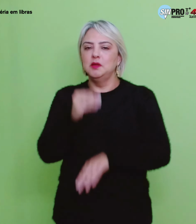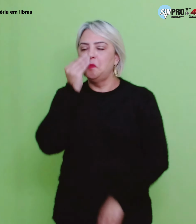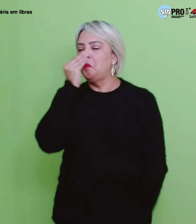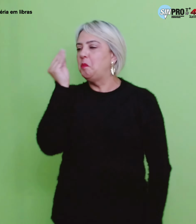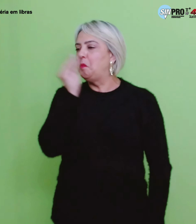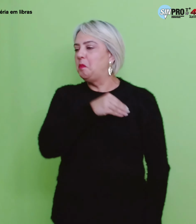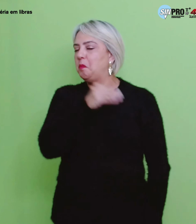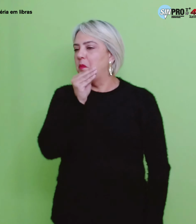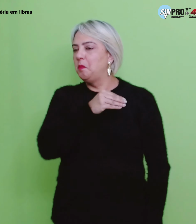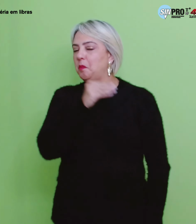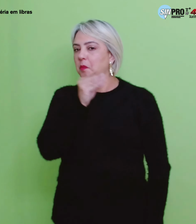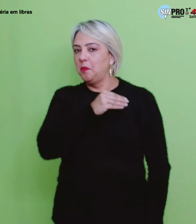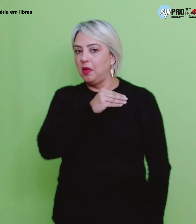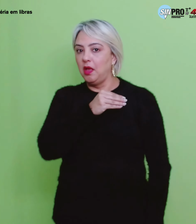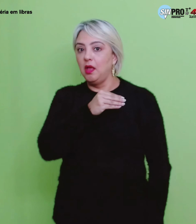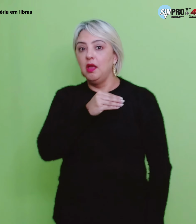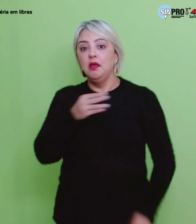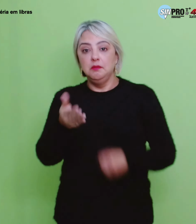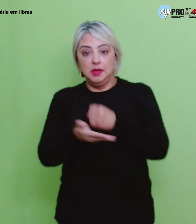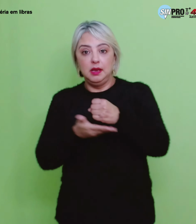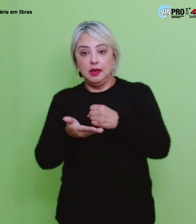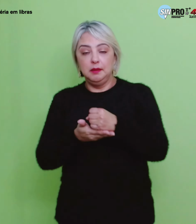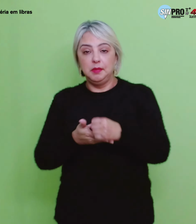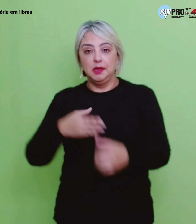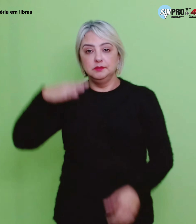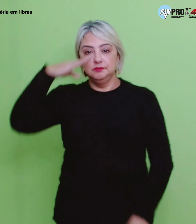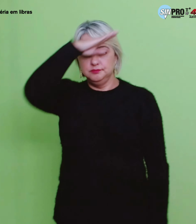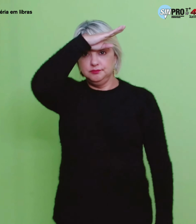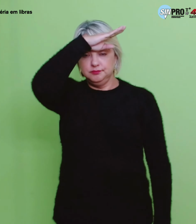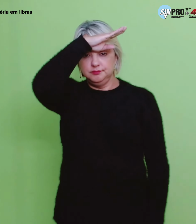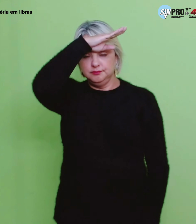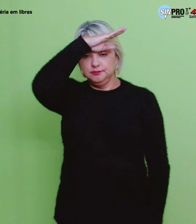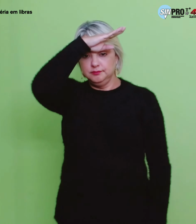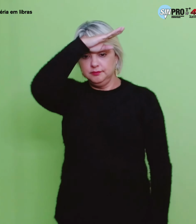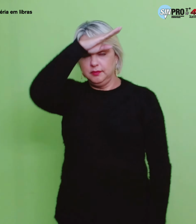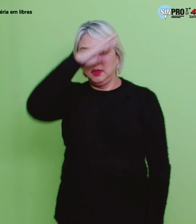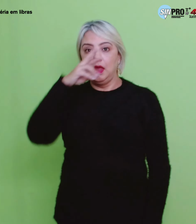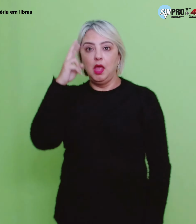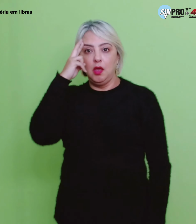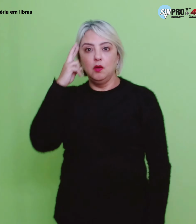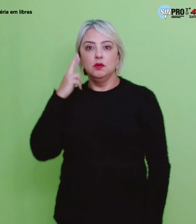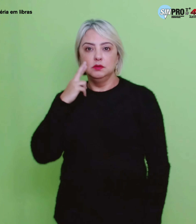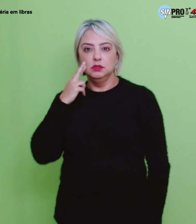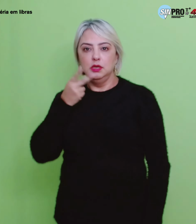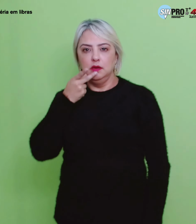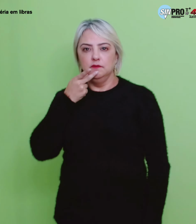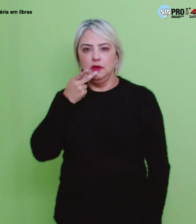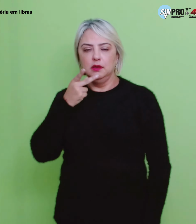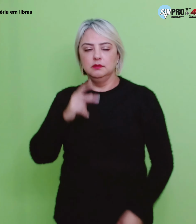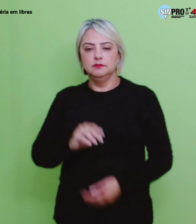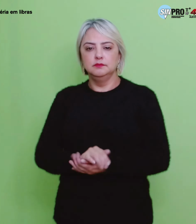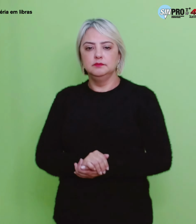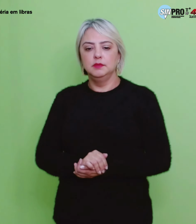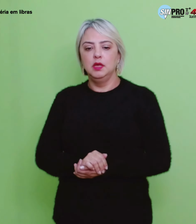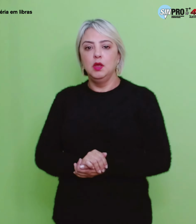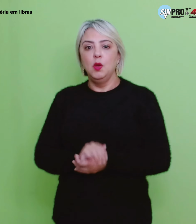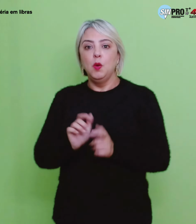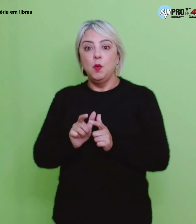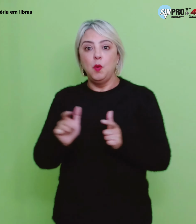educação é renegada por base bolsonarista. Por Rosilene Correia.